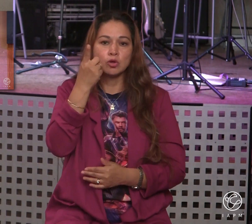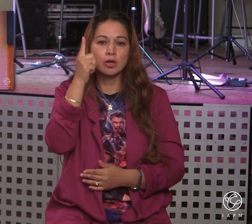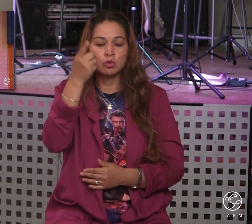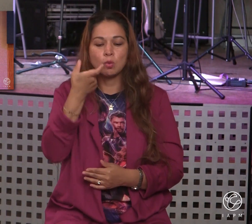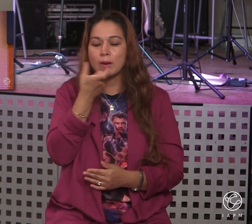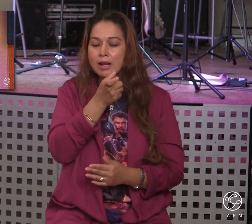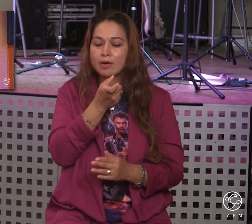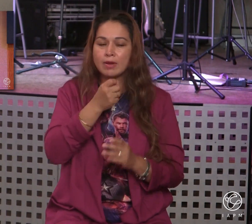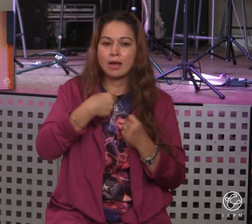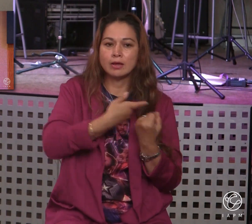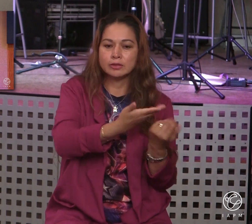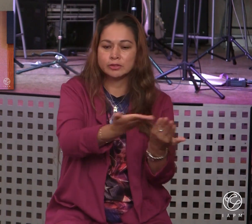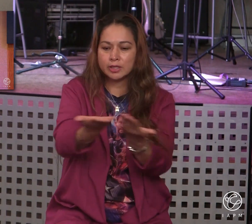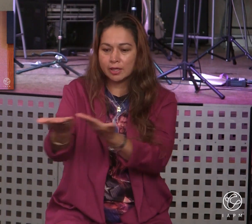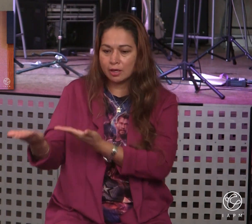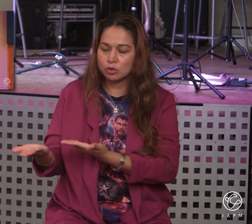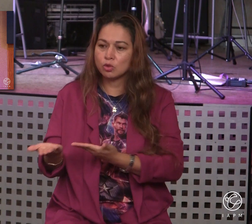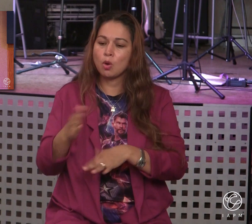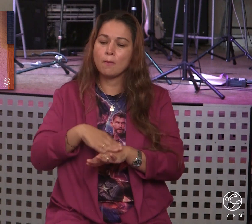Muy bien.